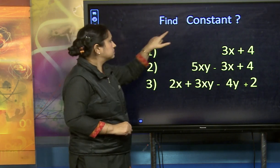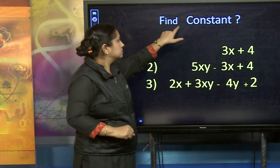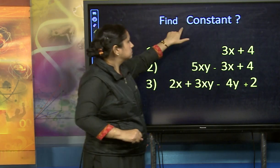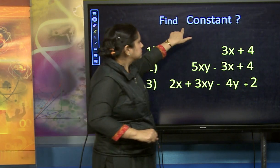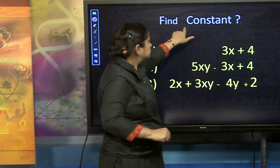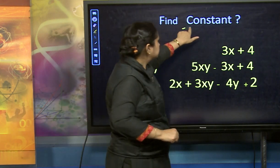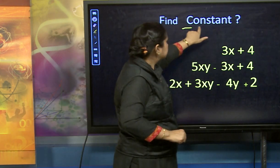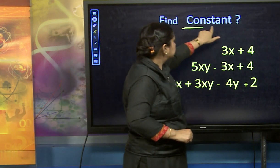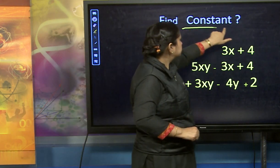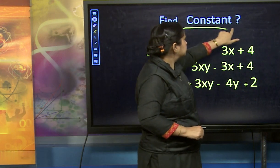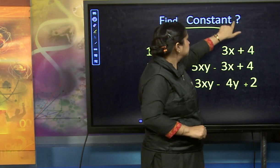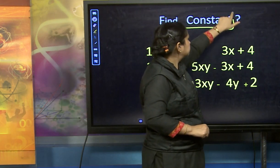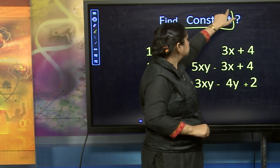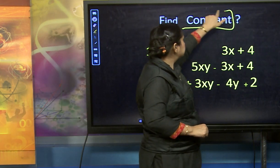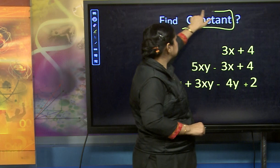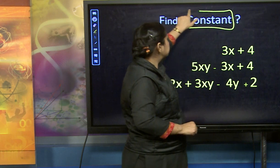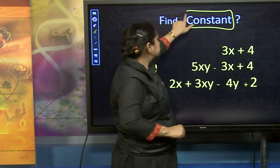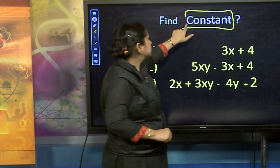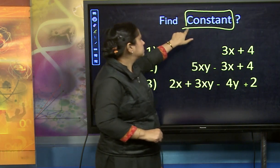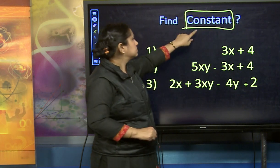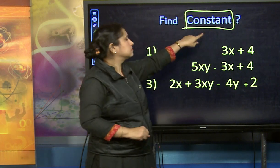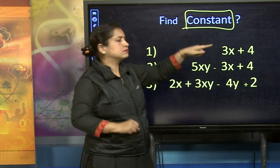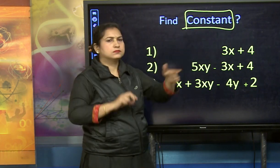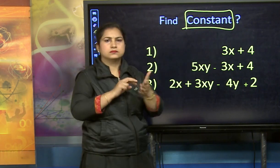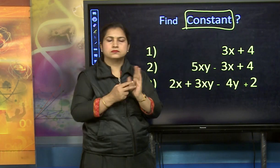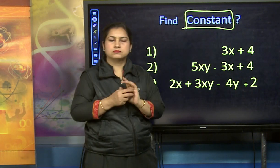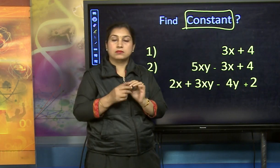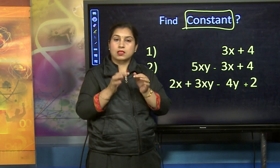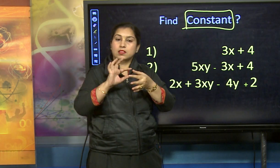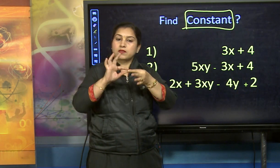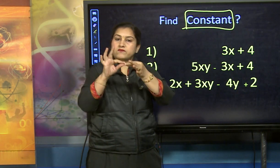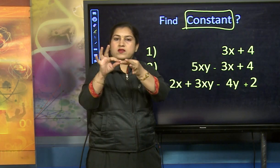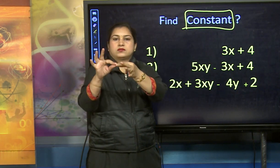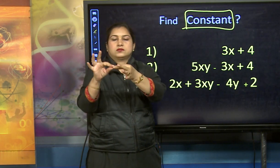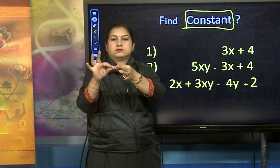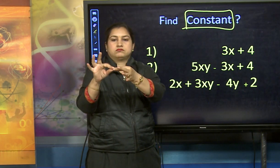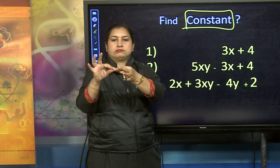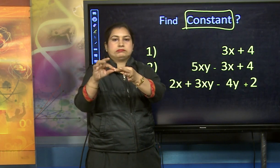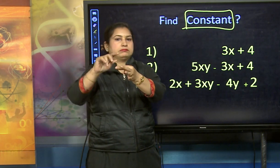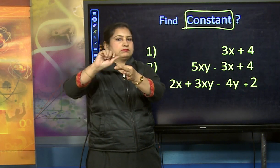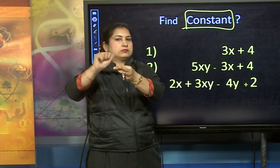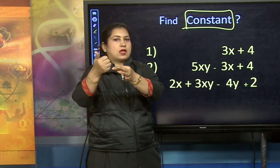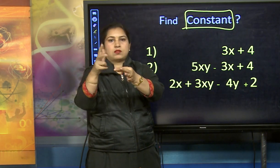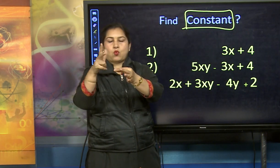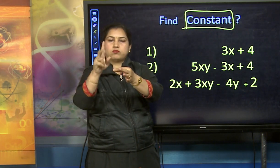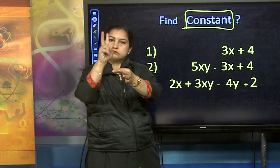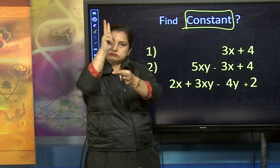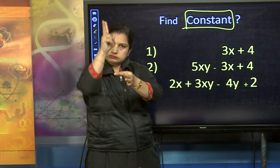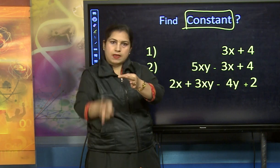ए कांस्टेंट ए कांस्टेंट का अर्थ फिक्स जो चेंज ना हो एक समान रहे